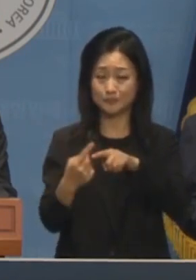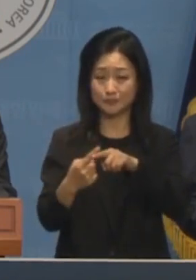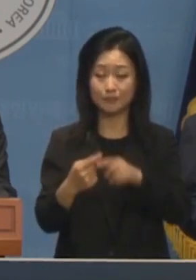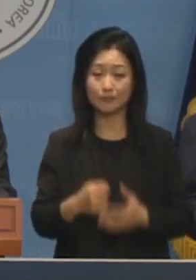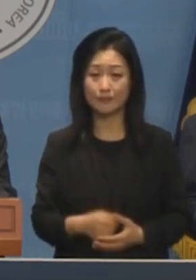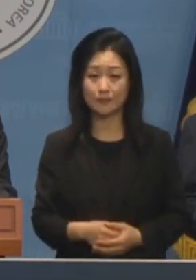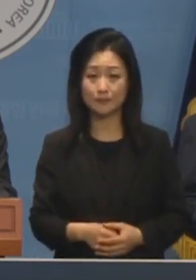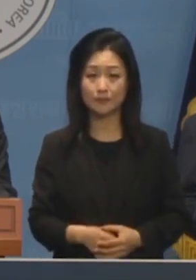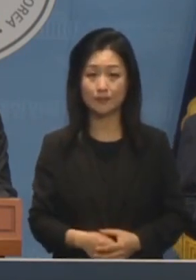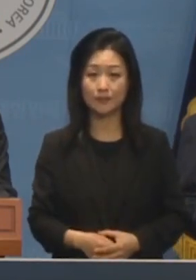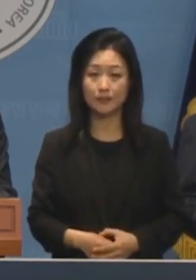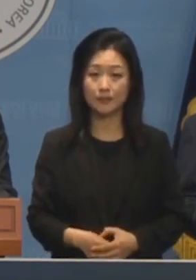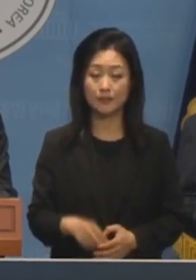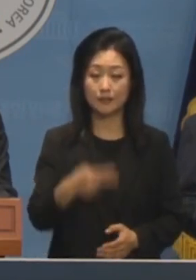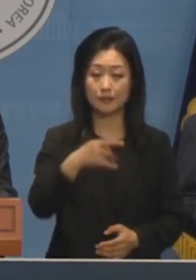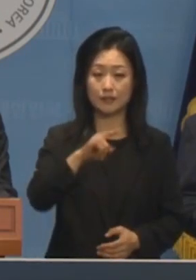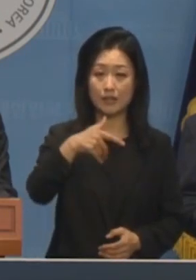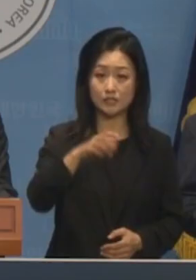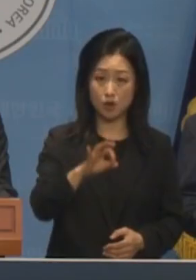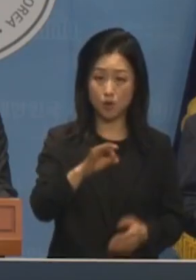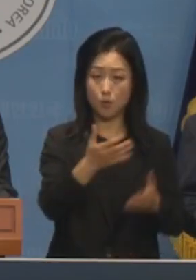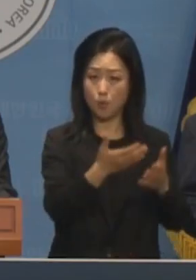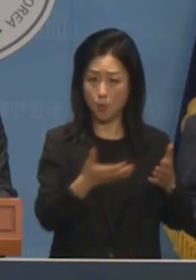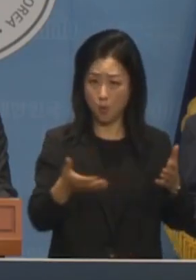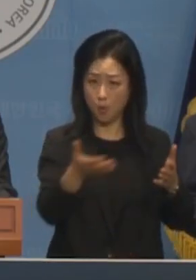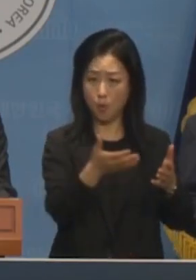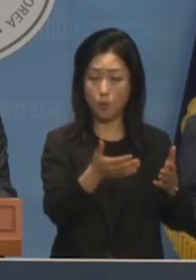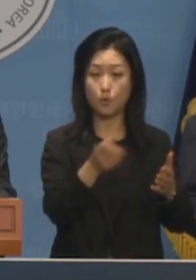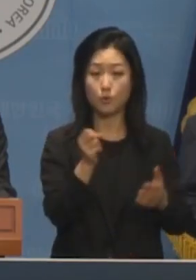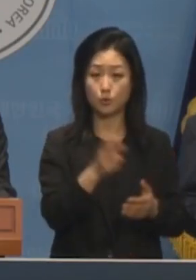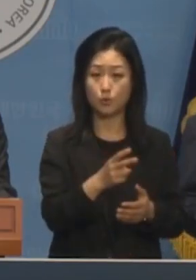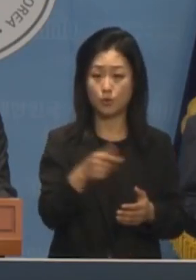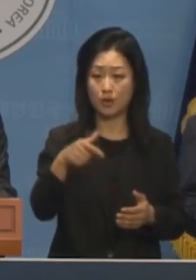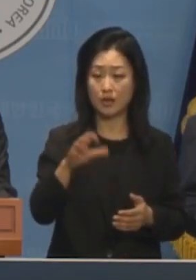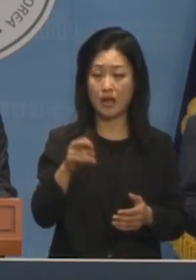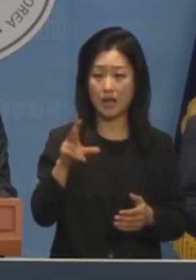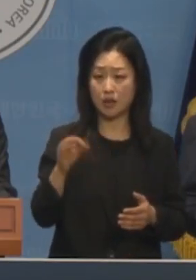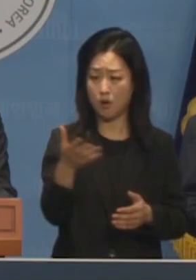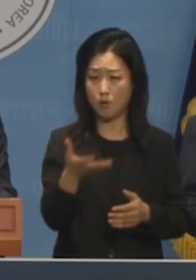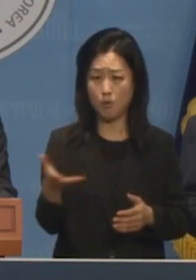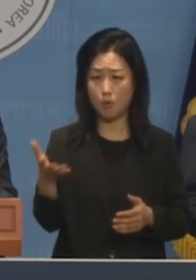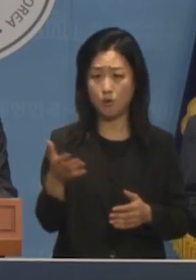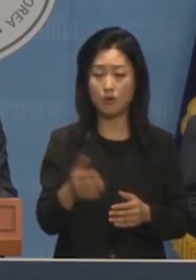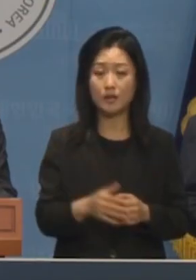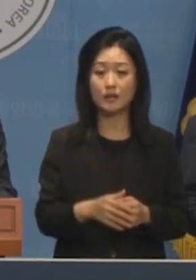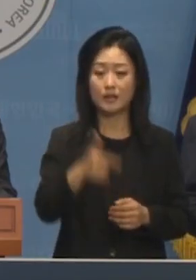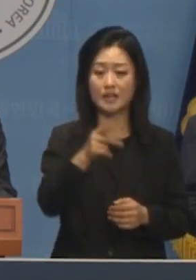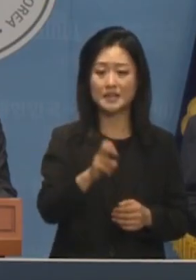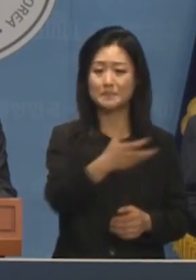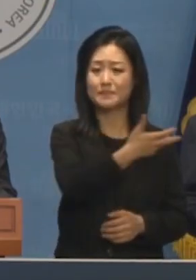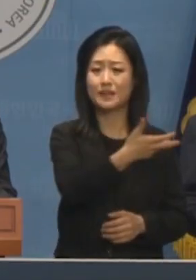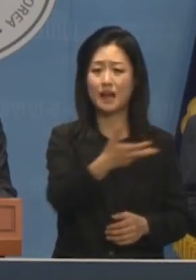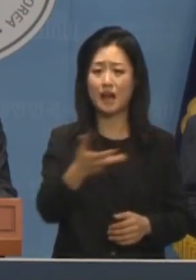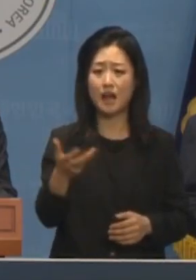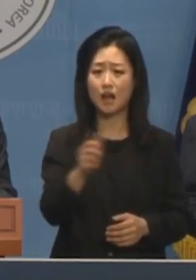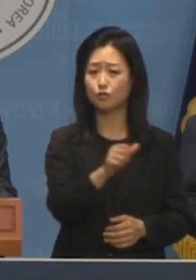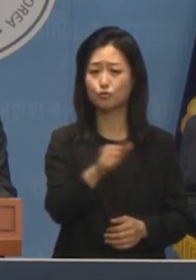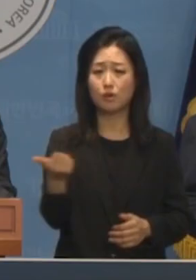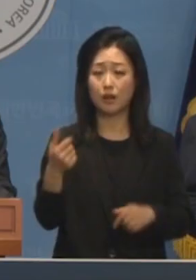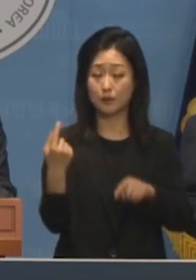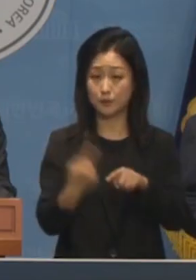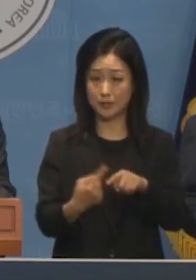상태입니다. 대청호부터 강경포구에 이르기까지 금강의 물은 이미 죽은 강이나